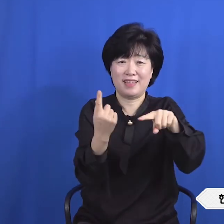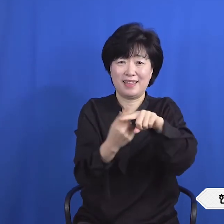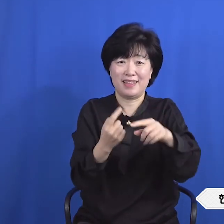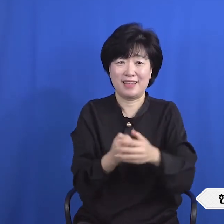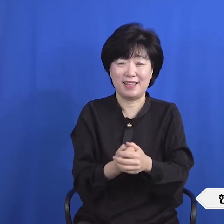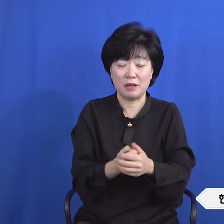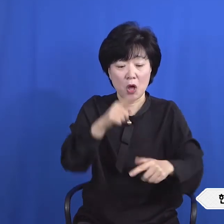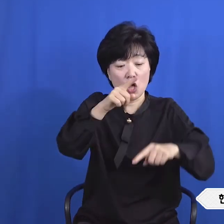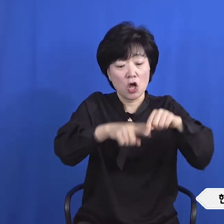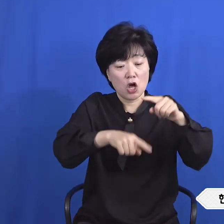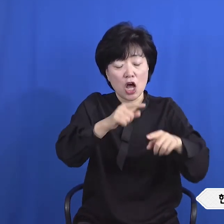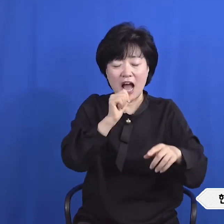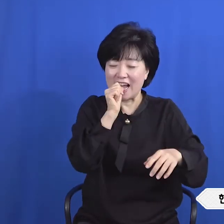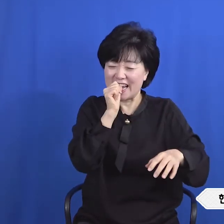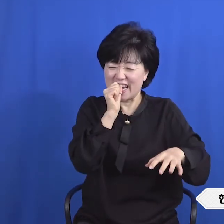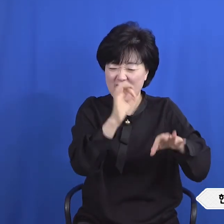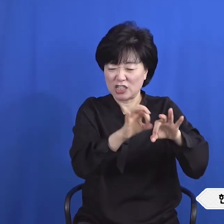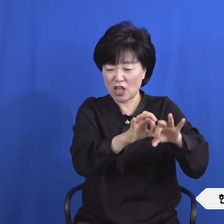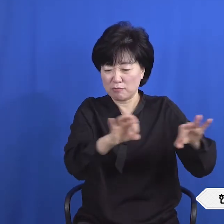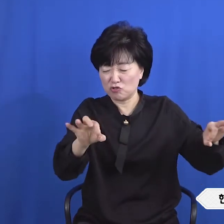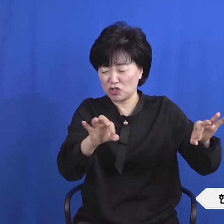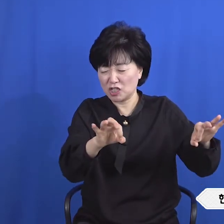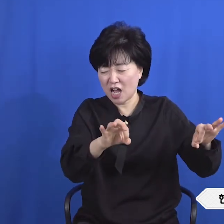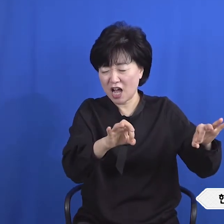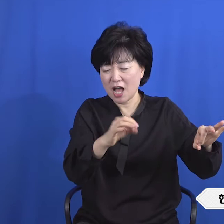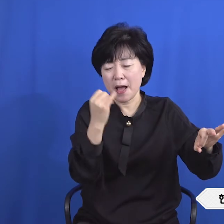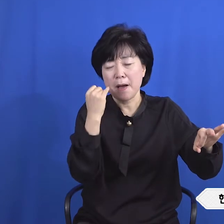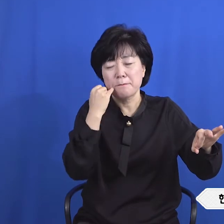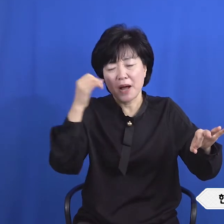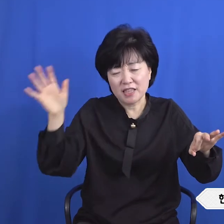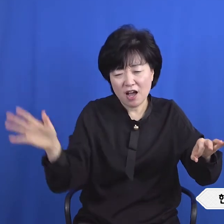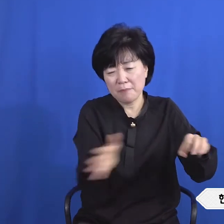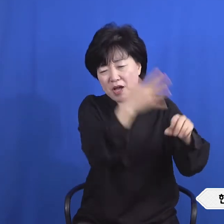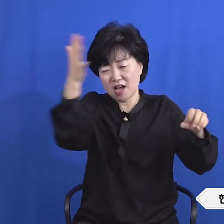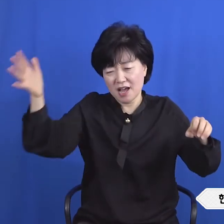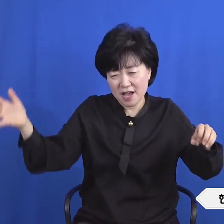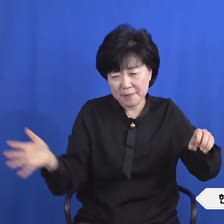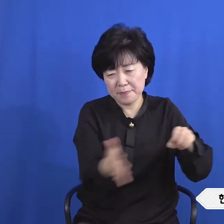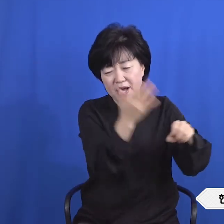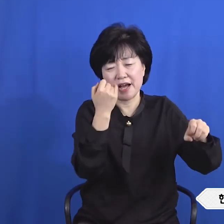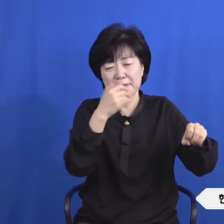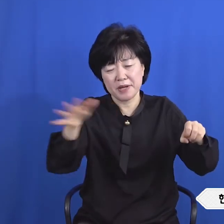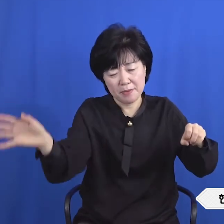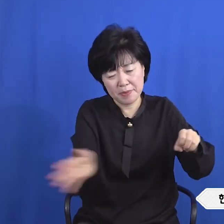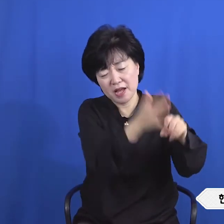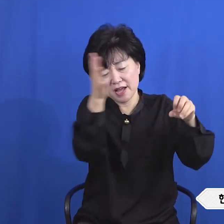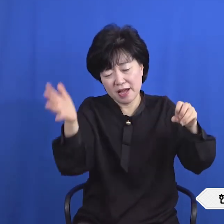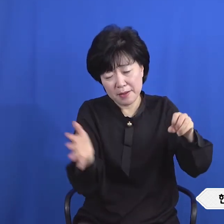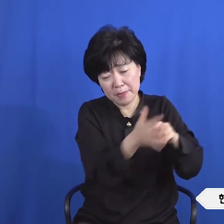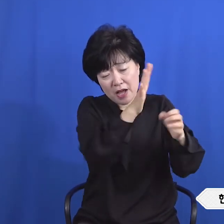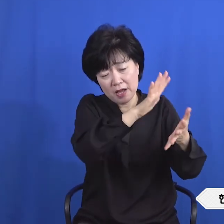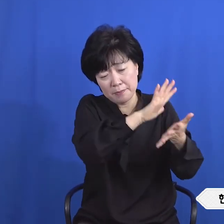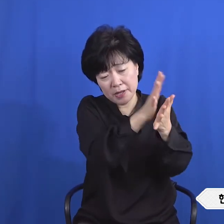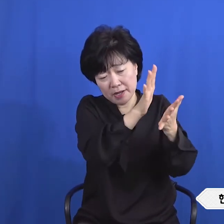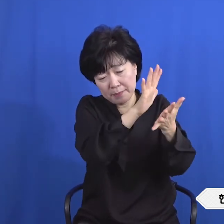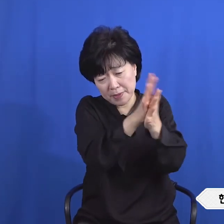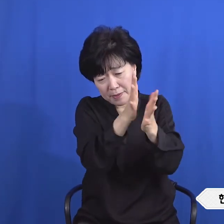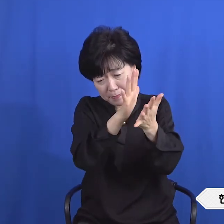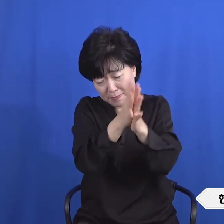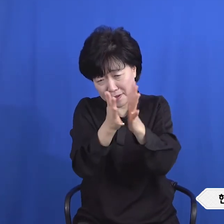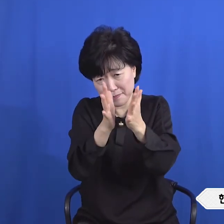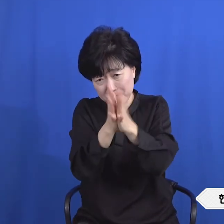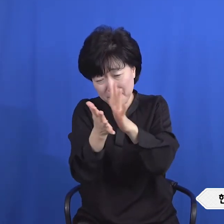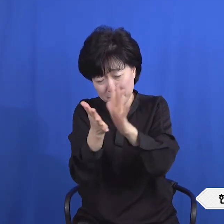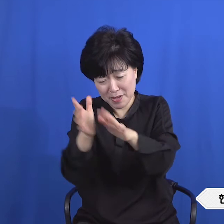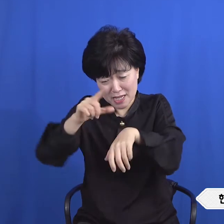떨어져 있는데 그게 파도에 쓸리고 또 비바람에 깎이고 해서 시침이 되고 분침이 되고